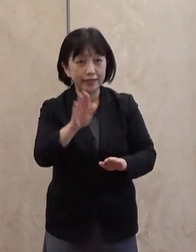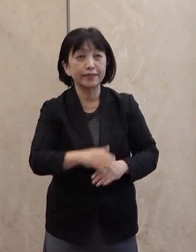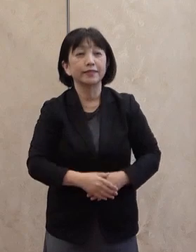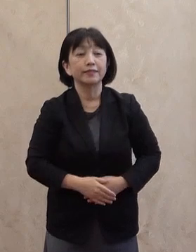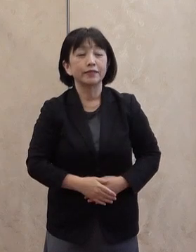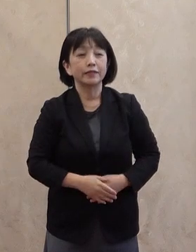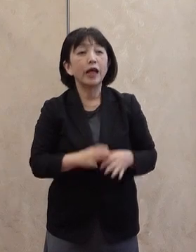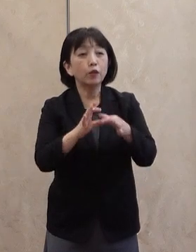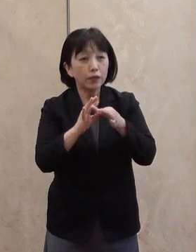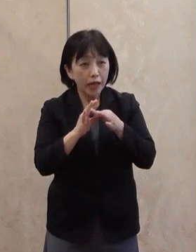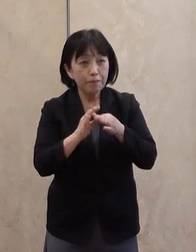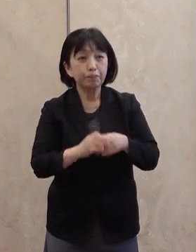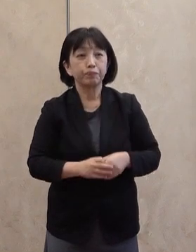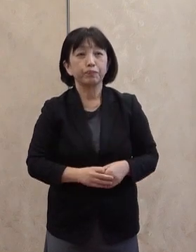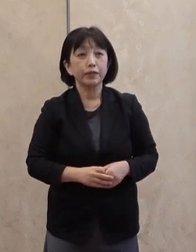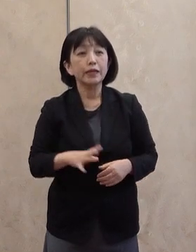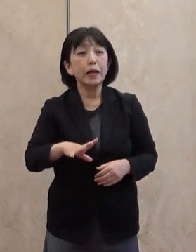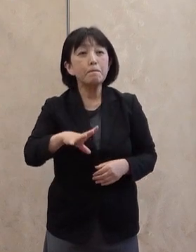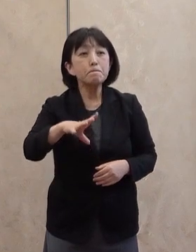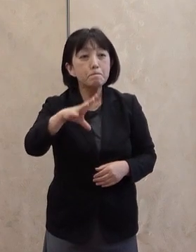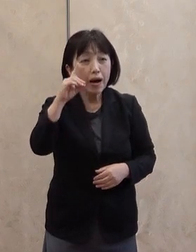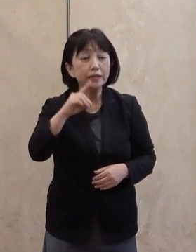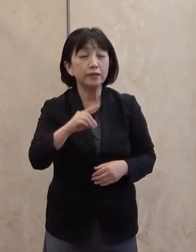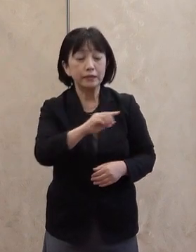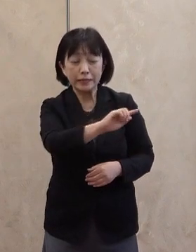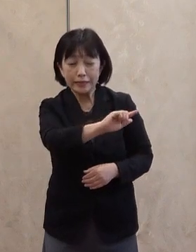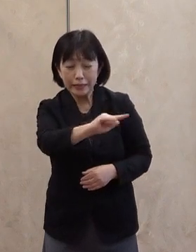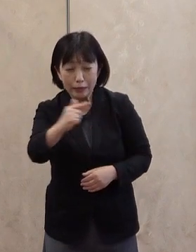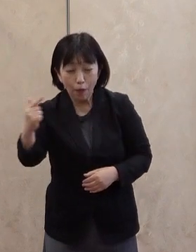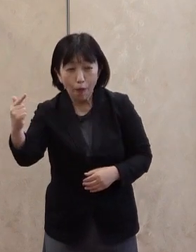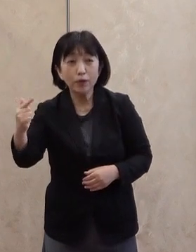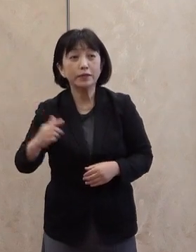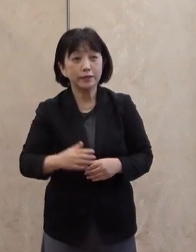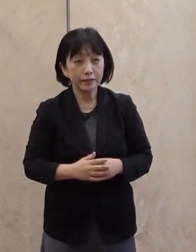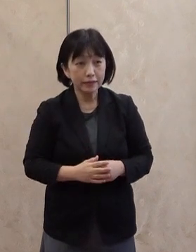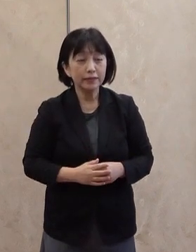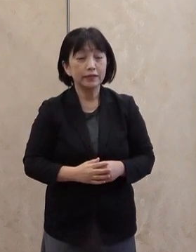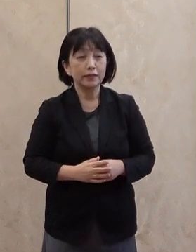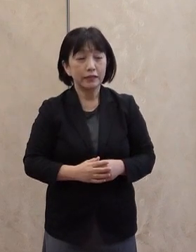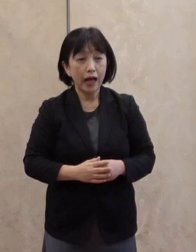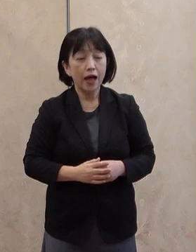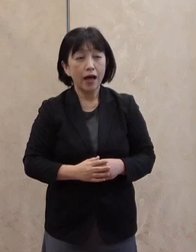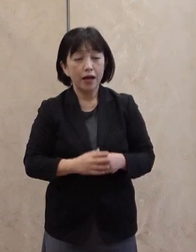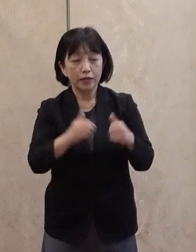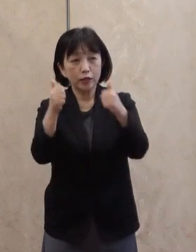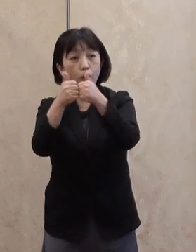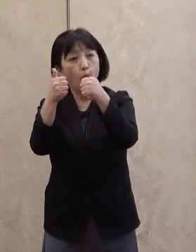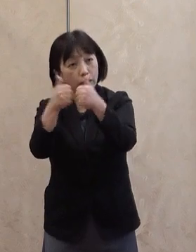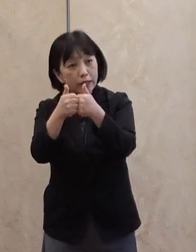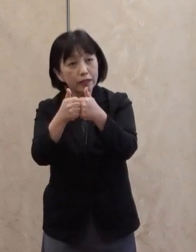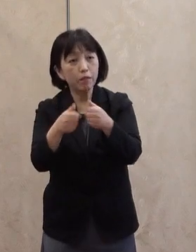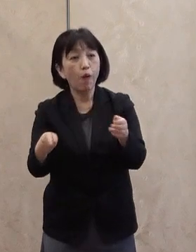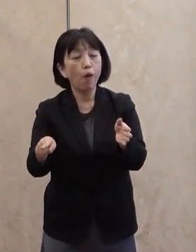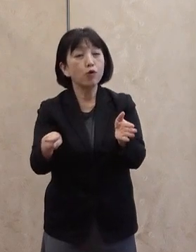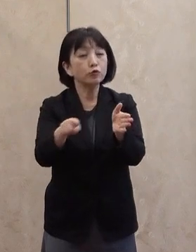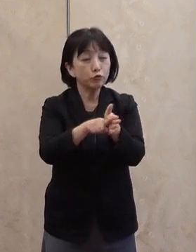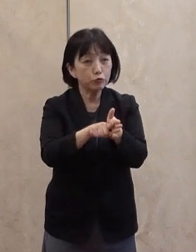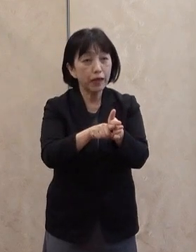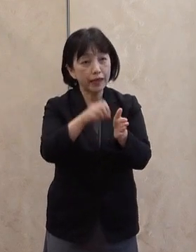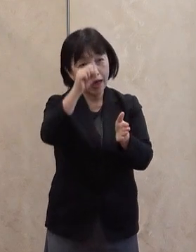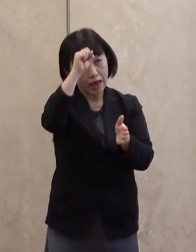。ですので、まずはそのありとあらゆるこの、まあ、協議も含めて重症病